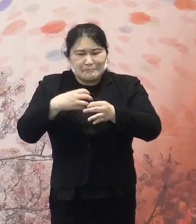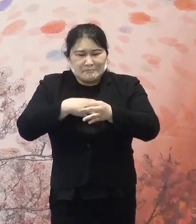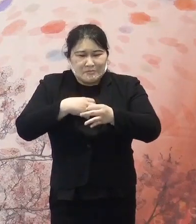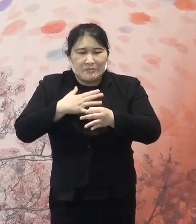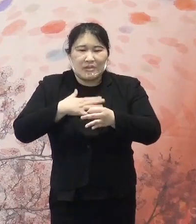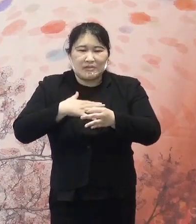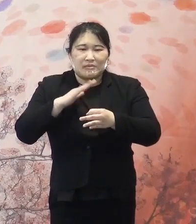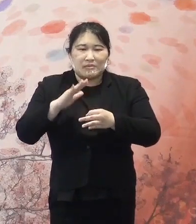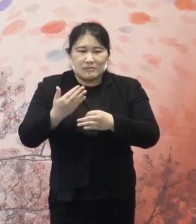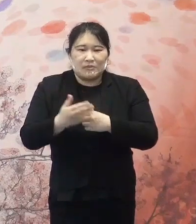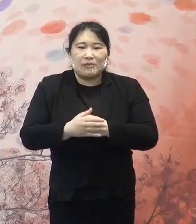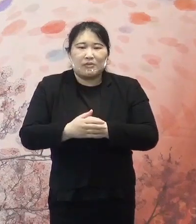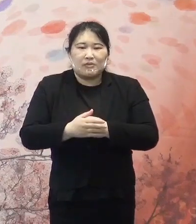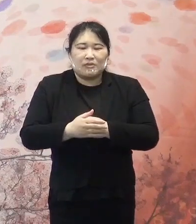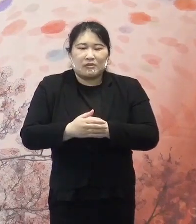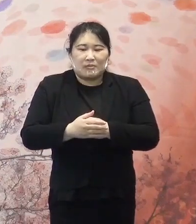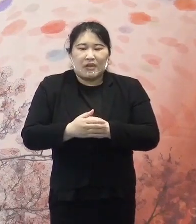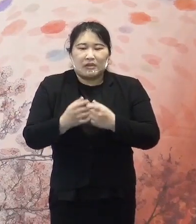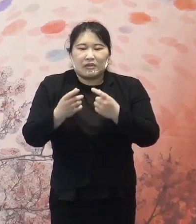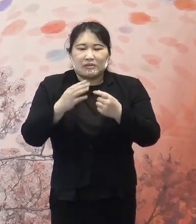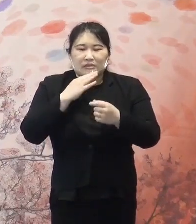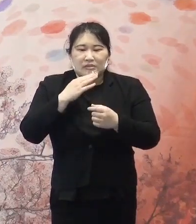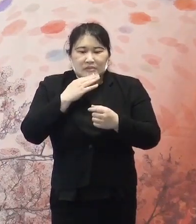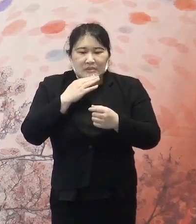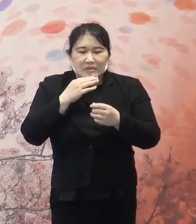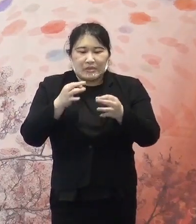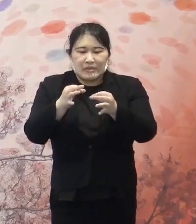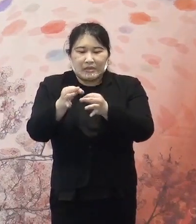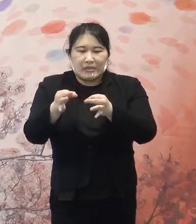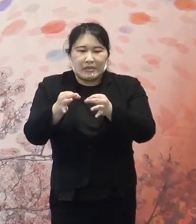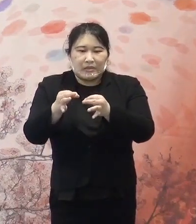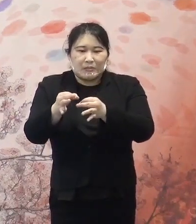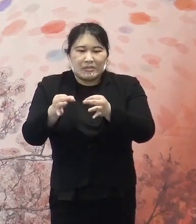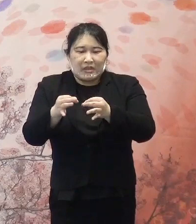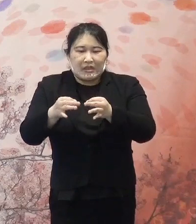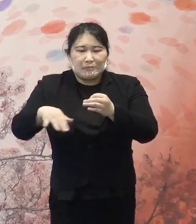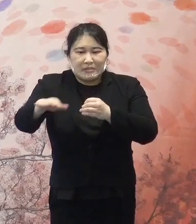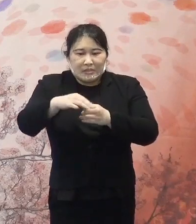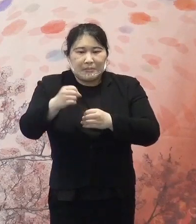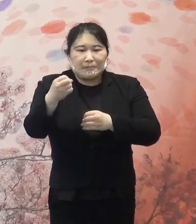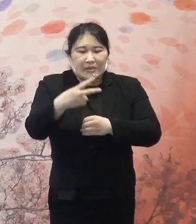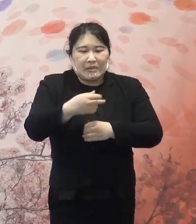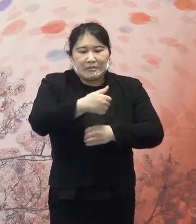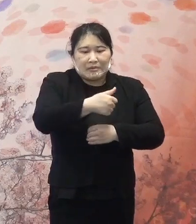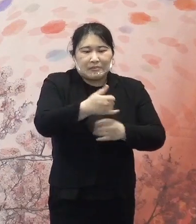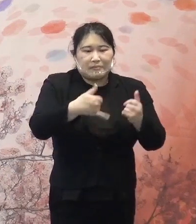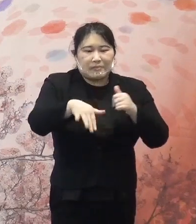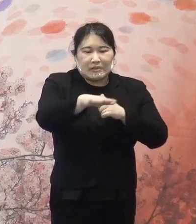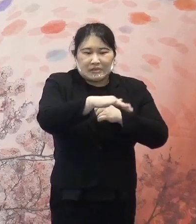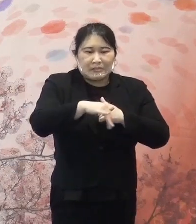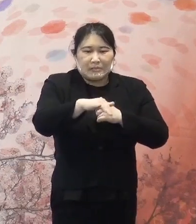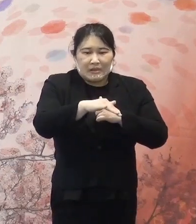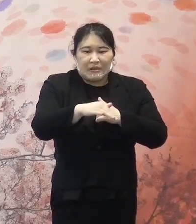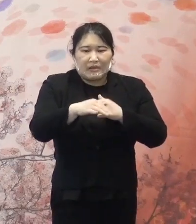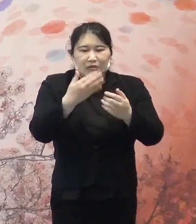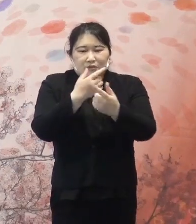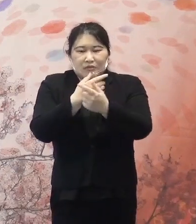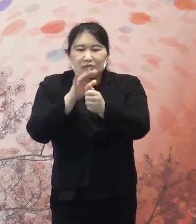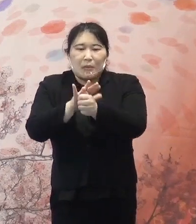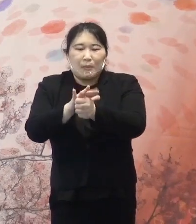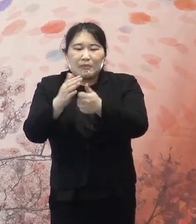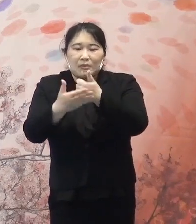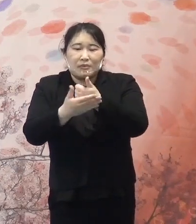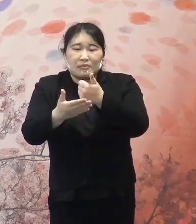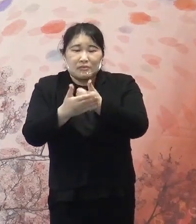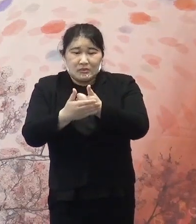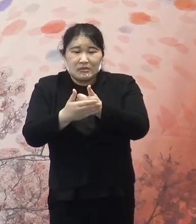ように、施設の飲食店の皆様、そしてご利用者の皆様も協力して、感染拡大防止に努め